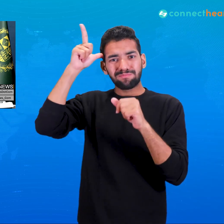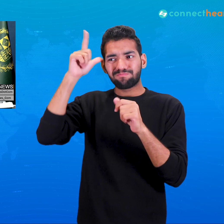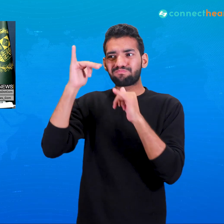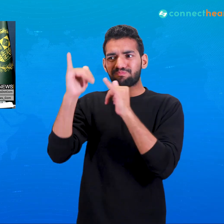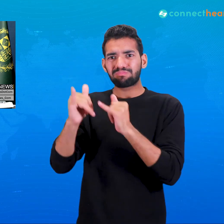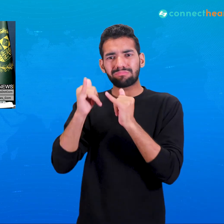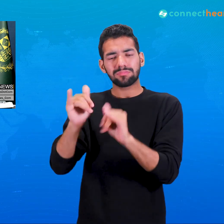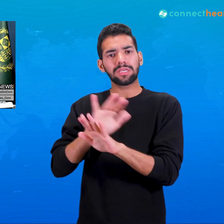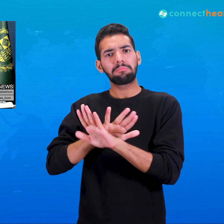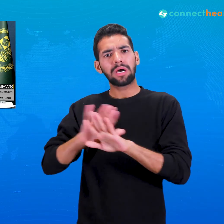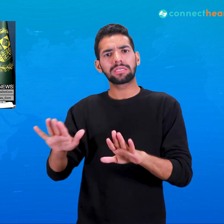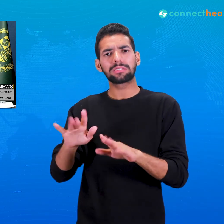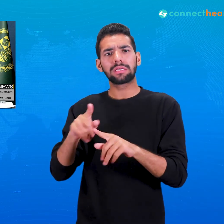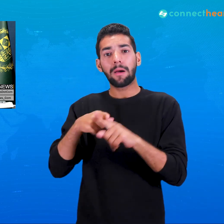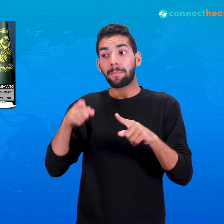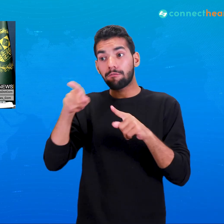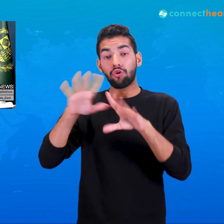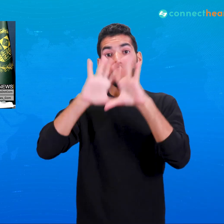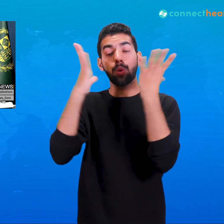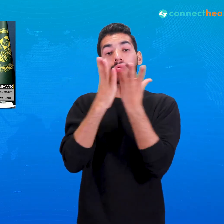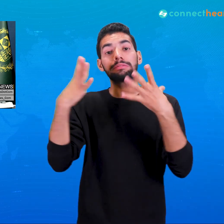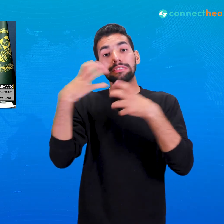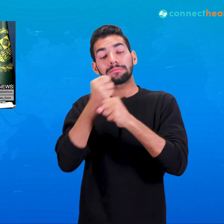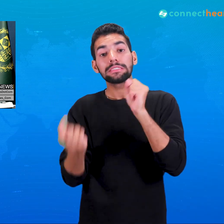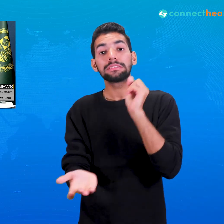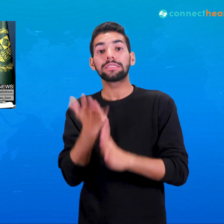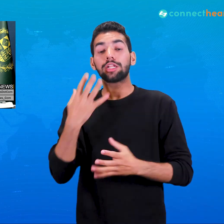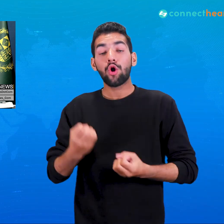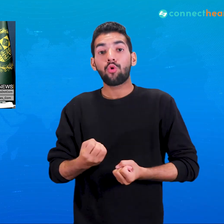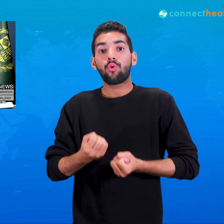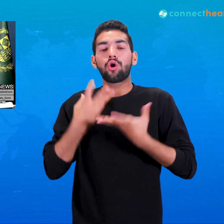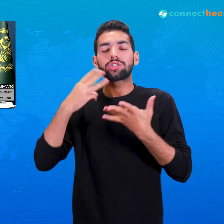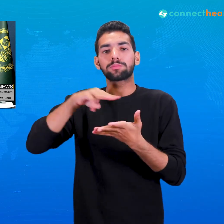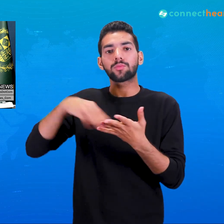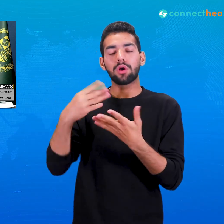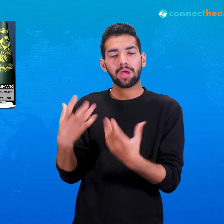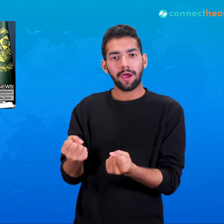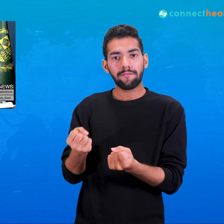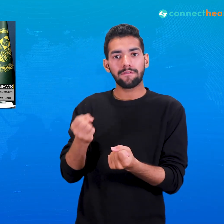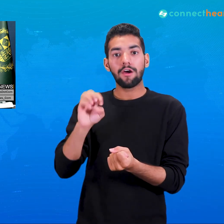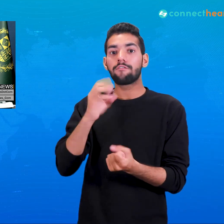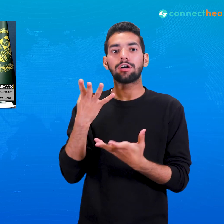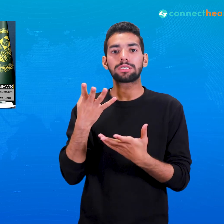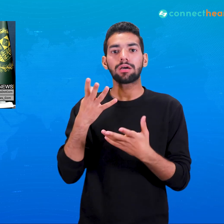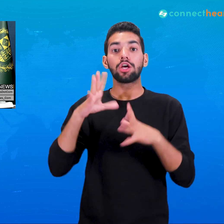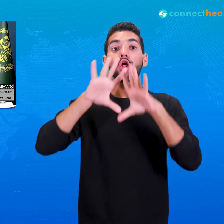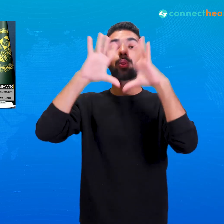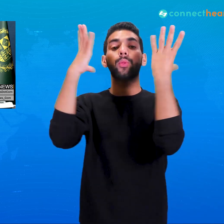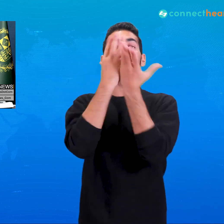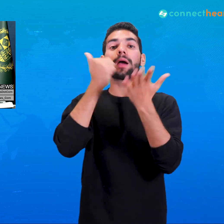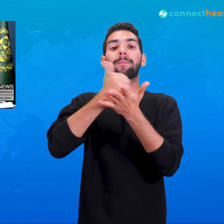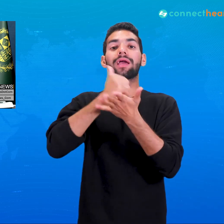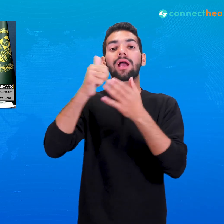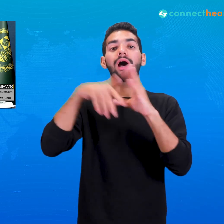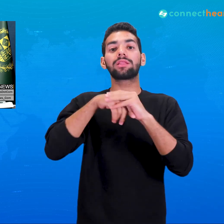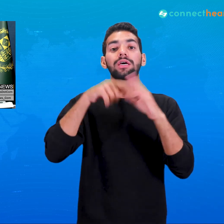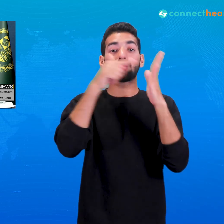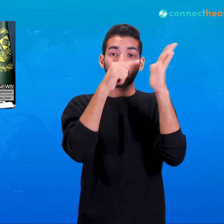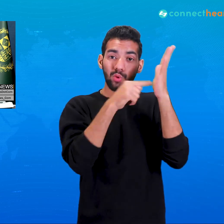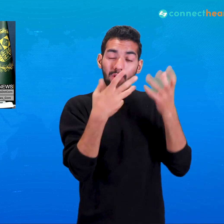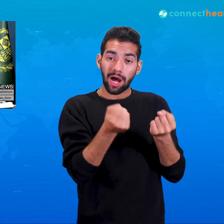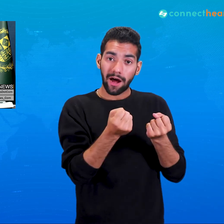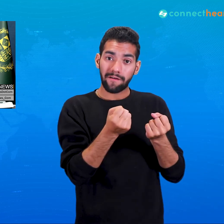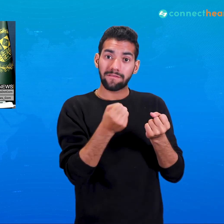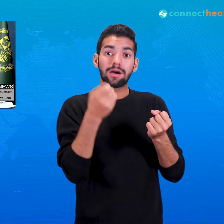پہاڑ ہیں۔ سب سے خوشحال علاقہ ہے دنیا کے اندر۔ آپ کیوں ہیں خوشحال؟ ورلڈ بینک کا ایک انڈیکس